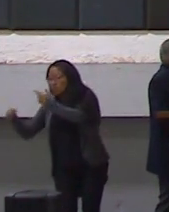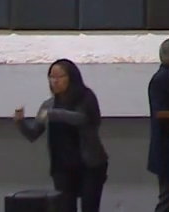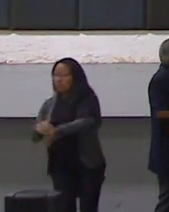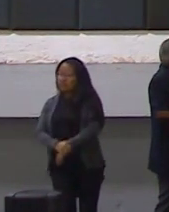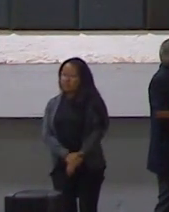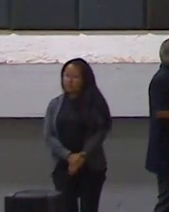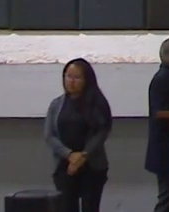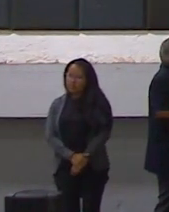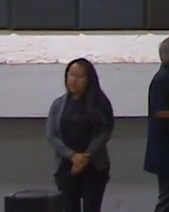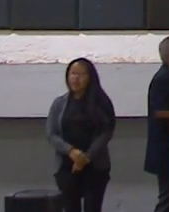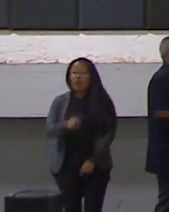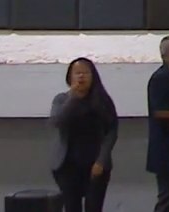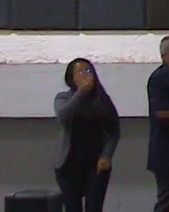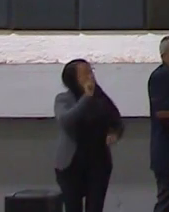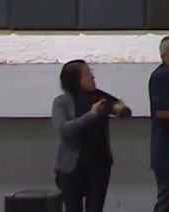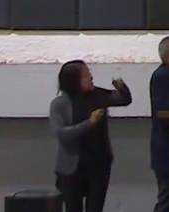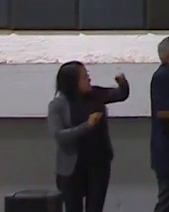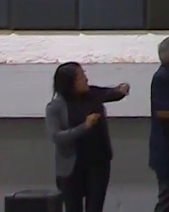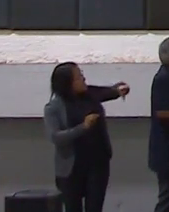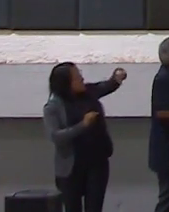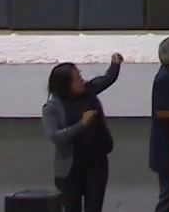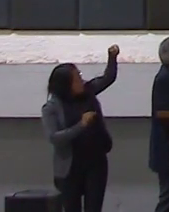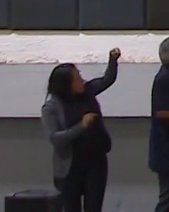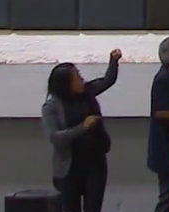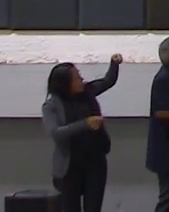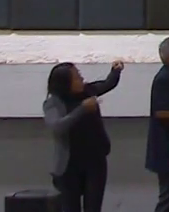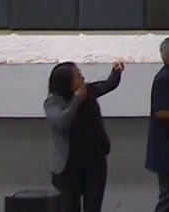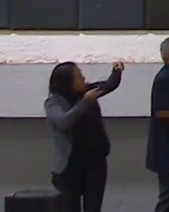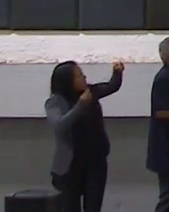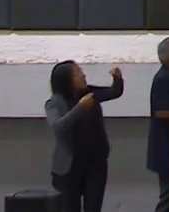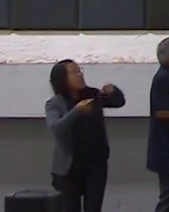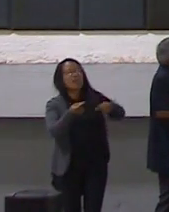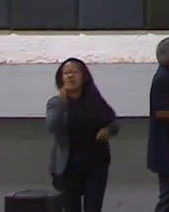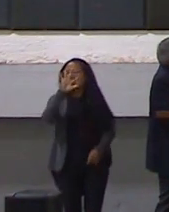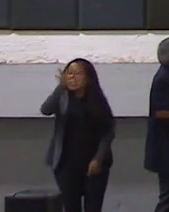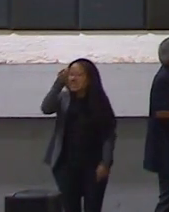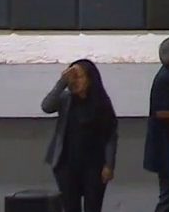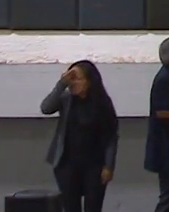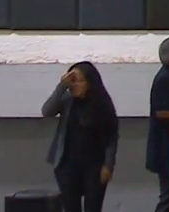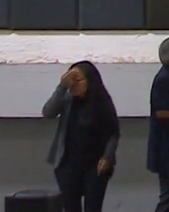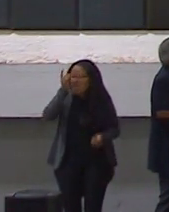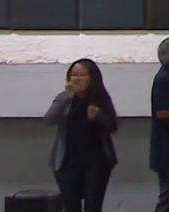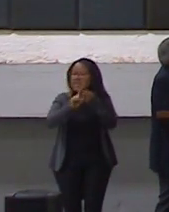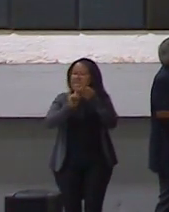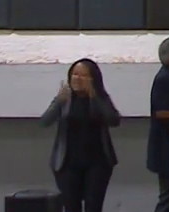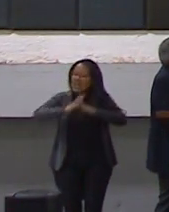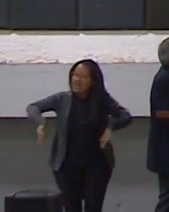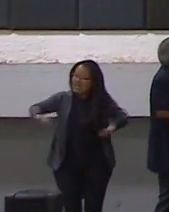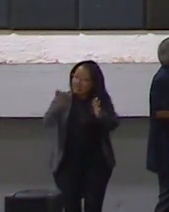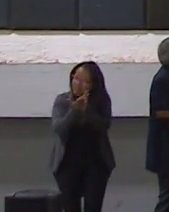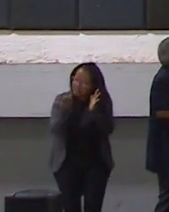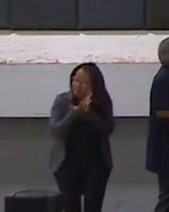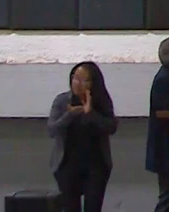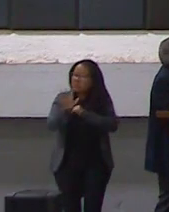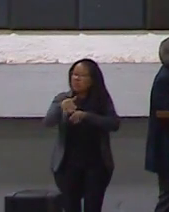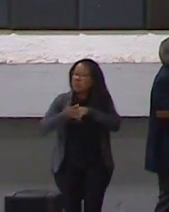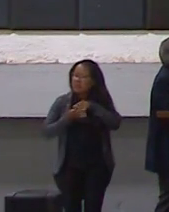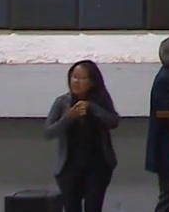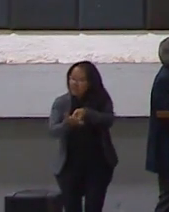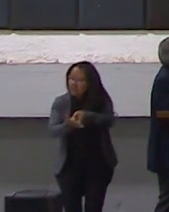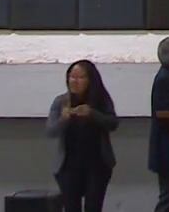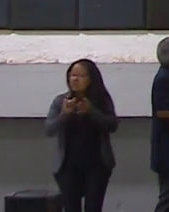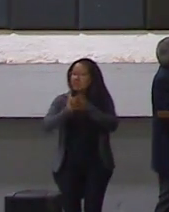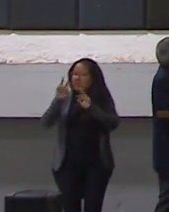aparecen entonces en la primera línea discusiones sobre la disciplina campos de estudio tendencias diversidad e